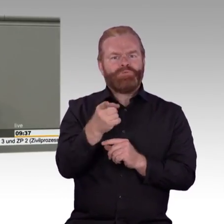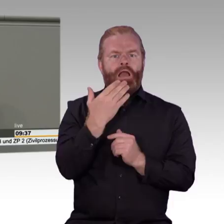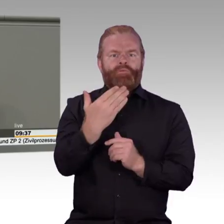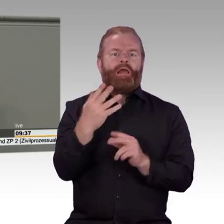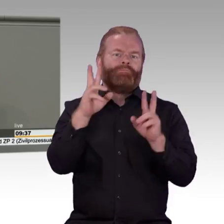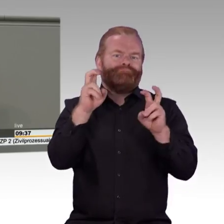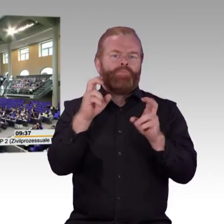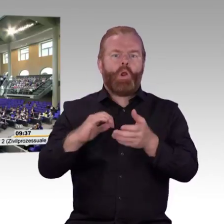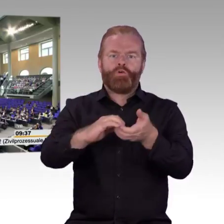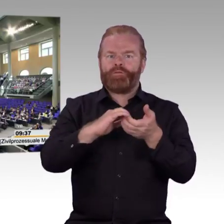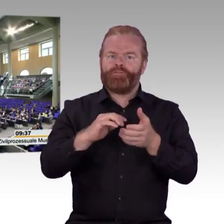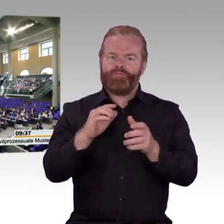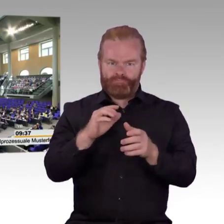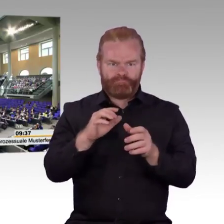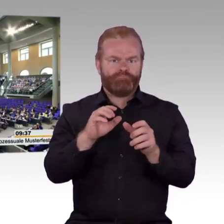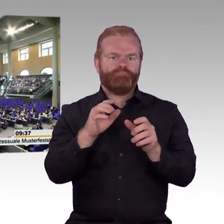haben.